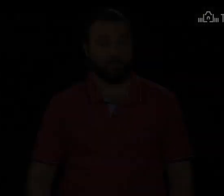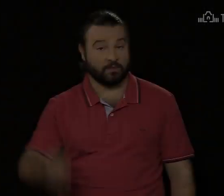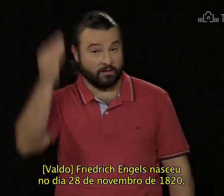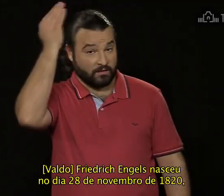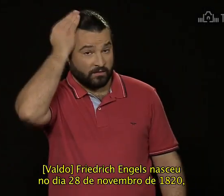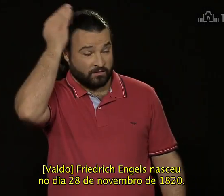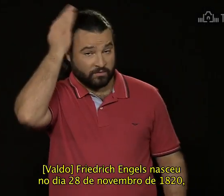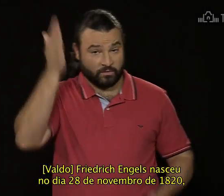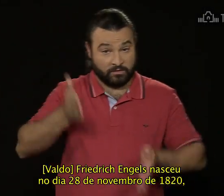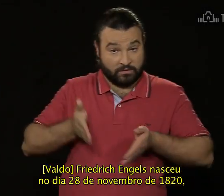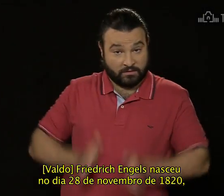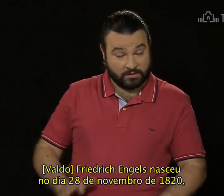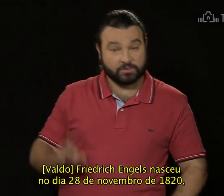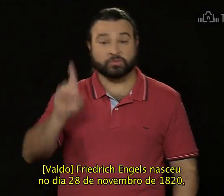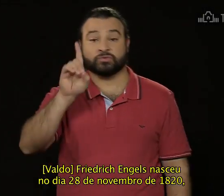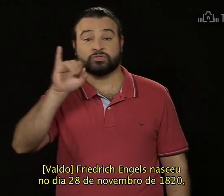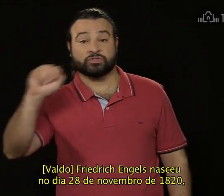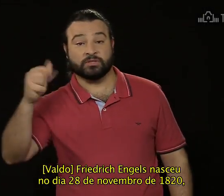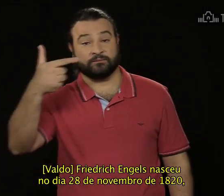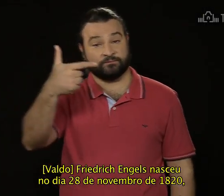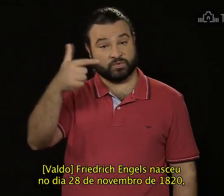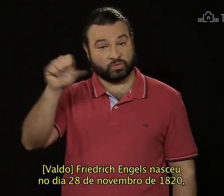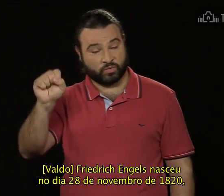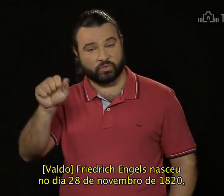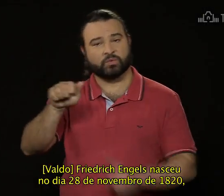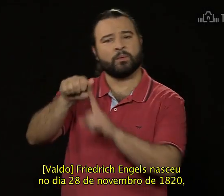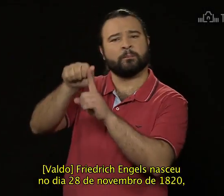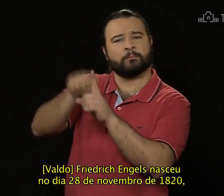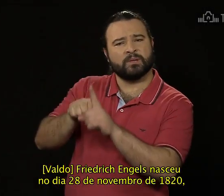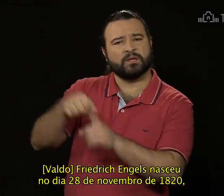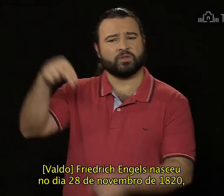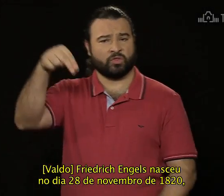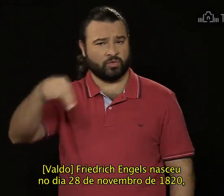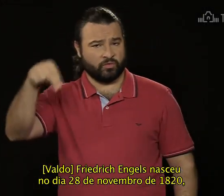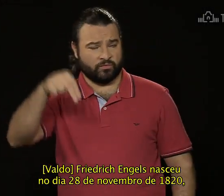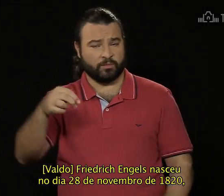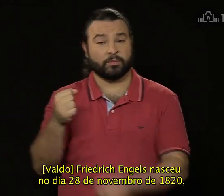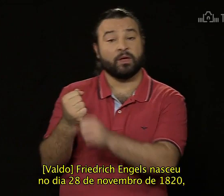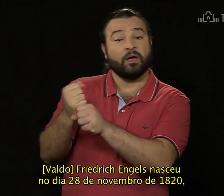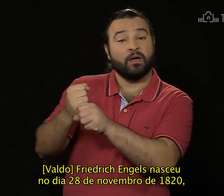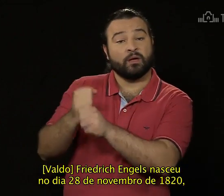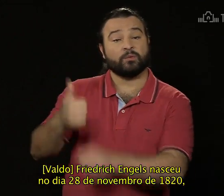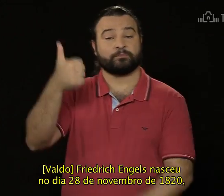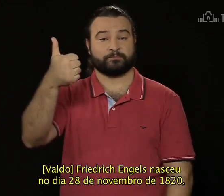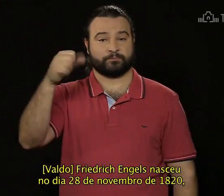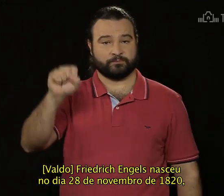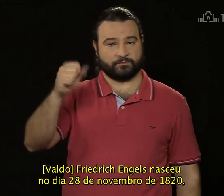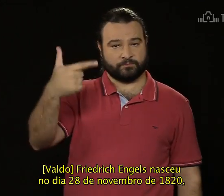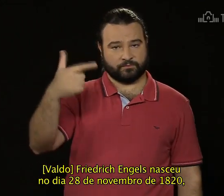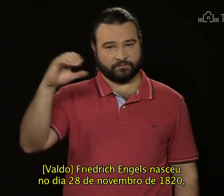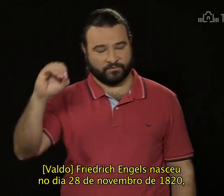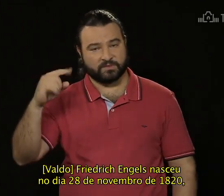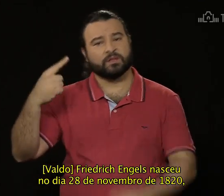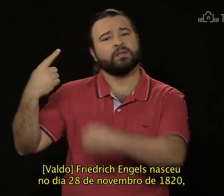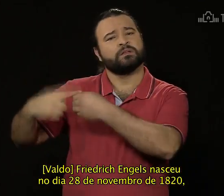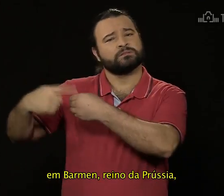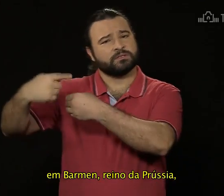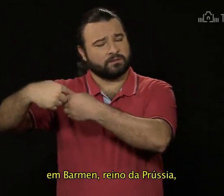Friedrich Engels Nasceu no dia 28 de novembro de 1820 em